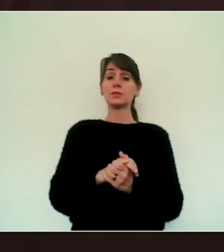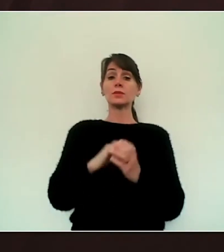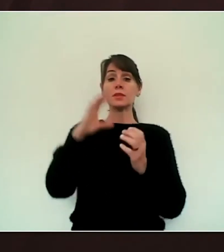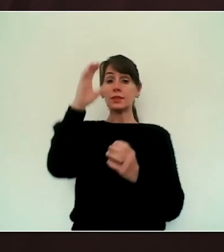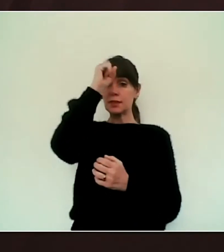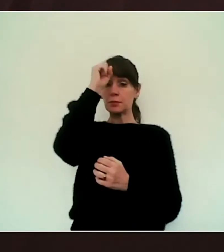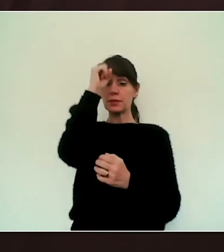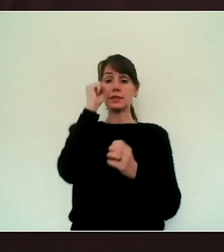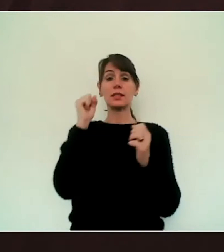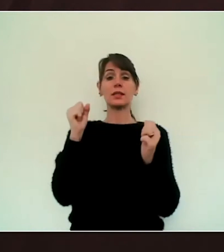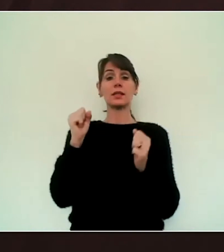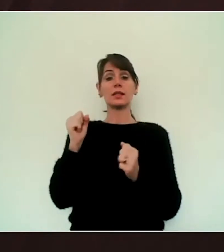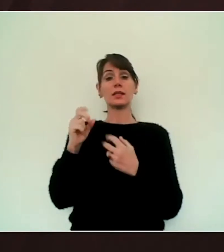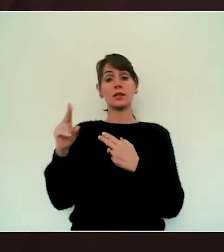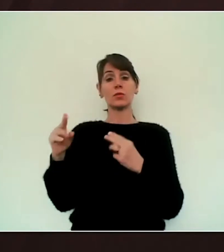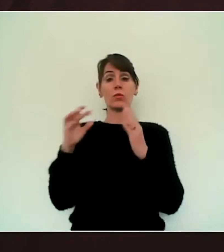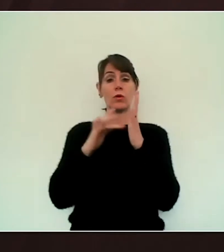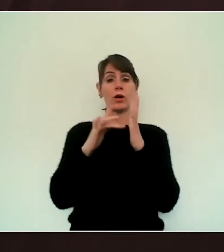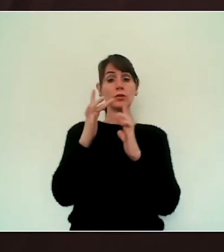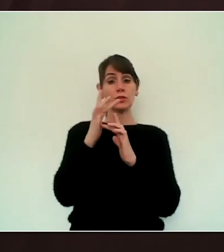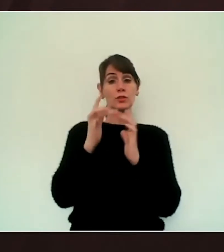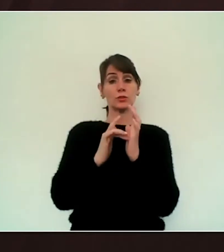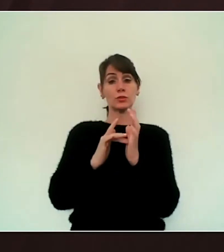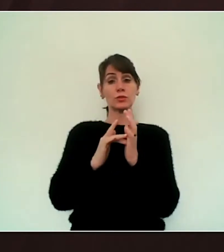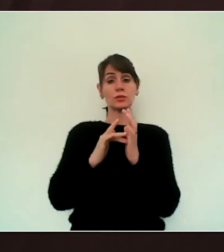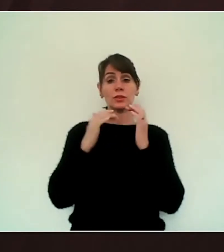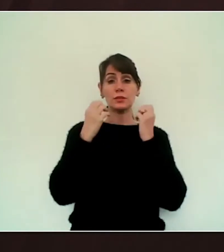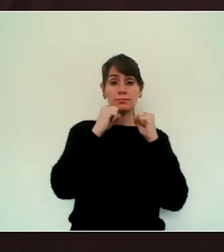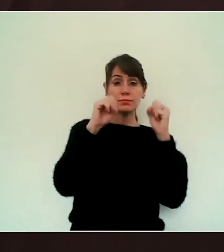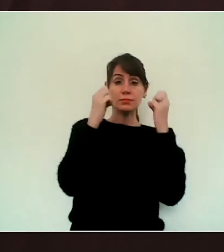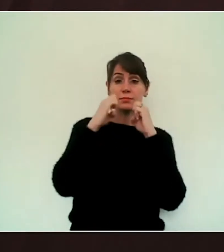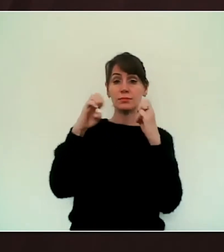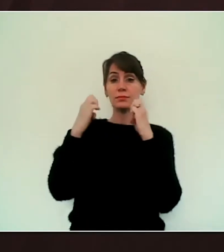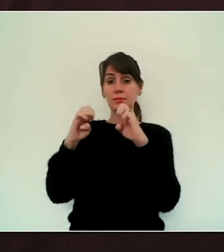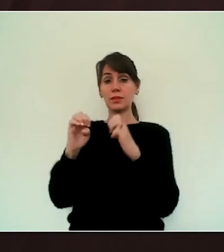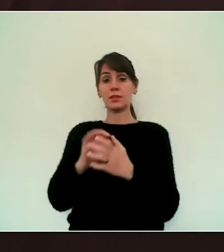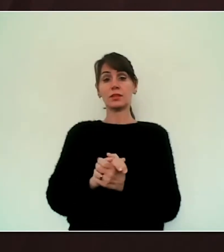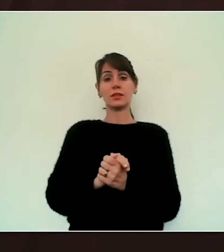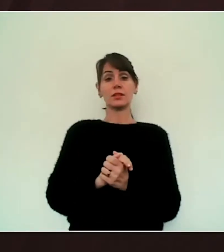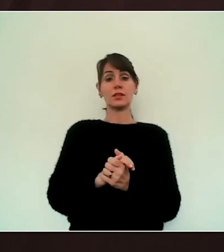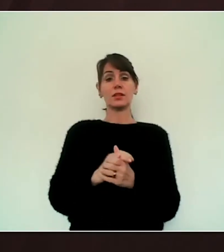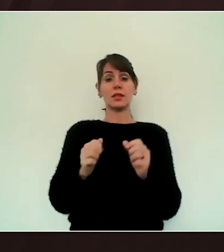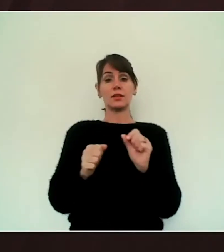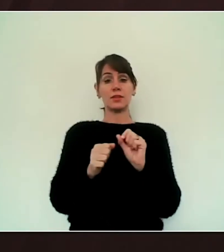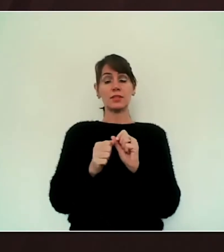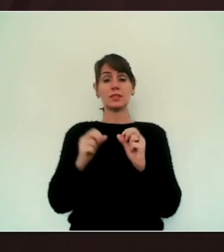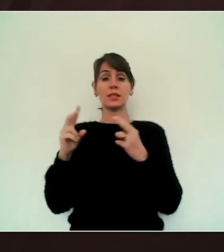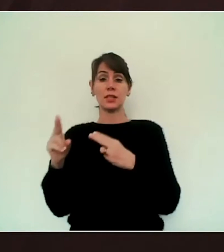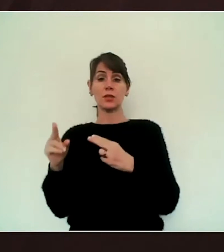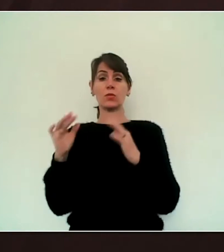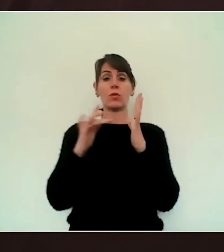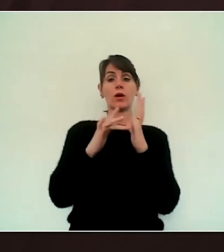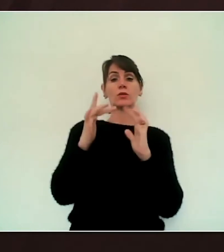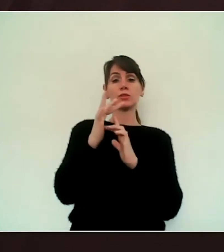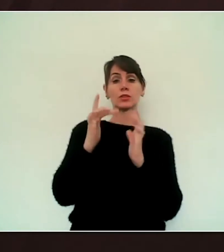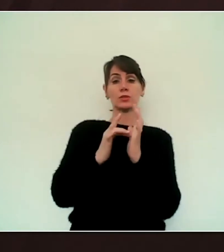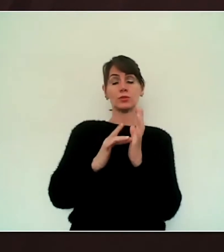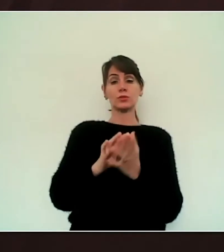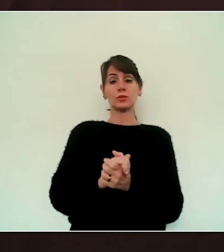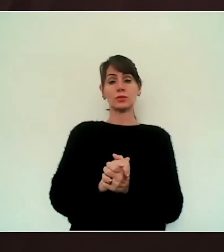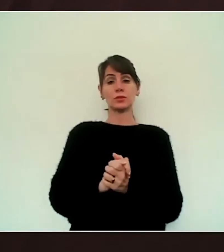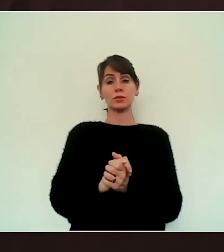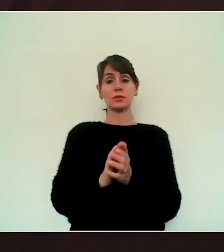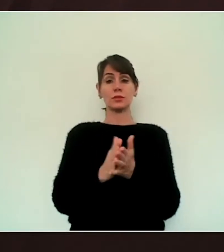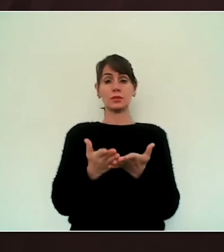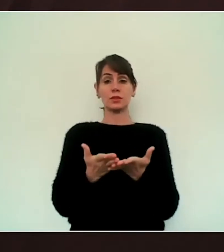em aldeia. Graças a Deus, irmãos, nós estamos aprendendo a fazer isso. Os comportores estão na rua, estão nas ruas.